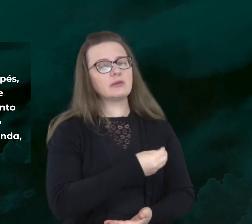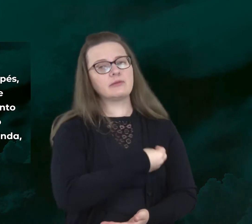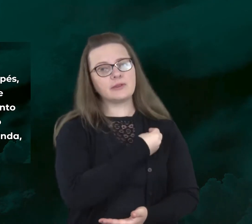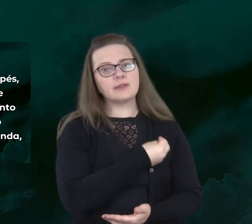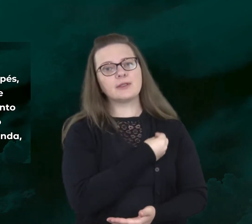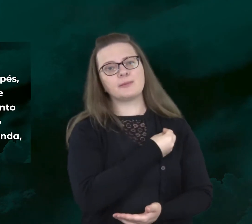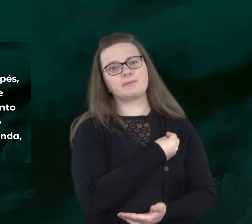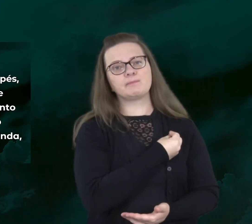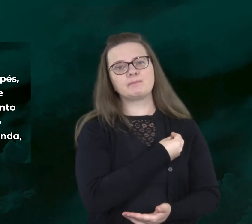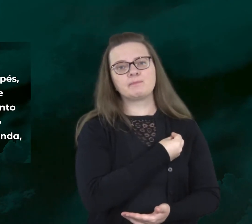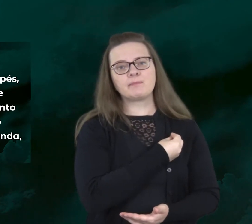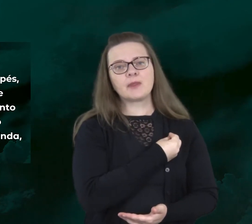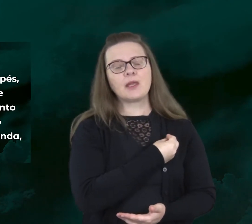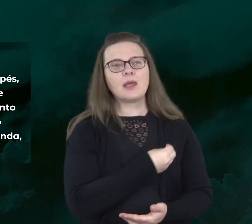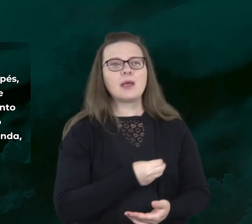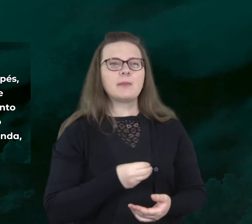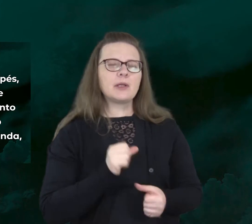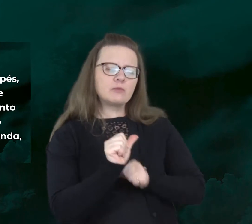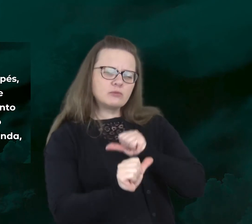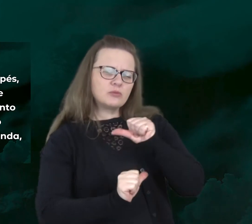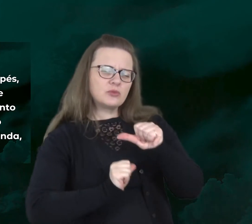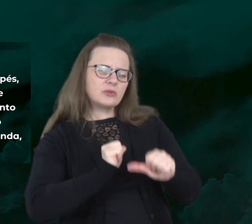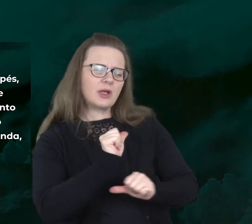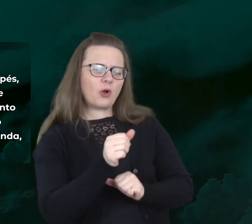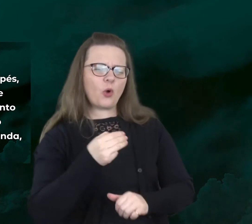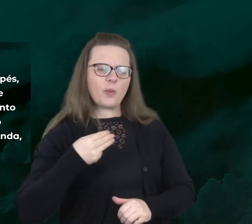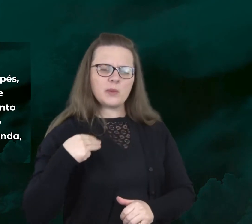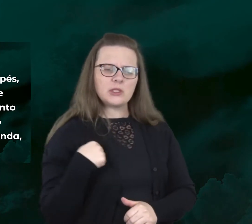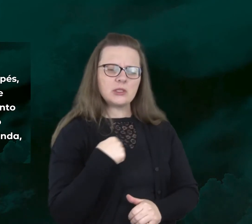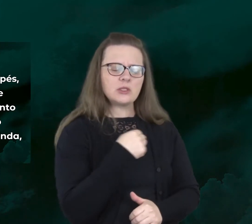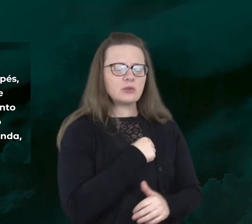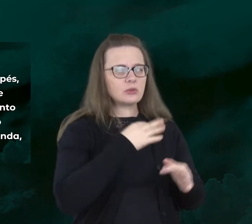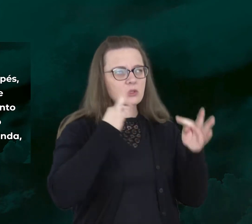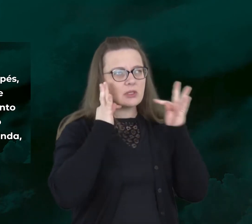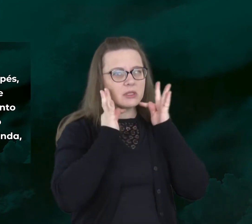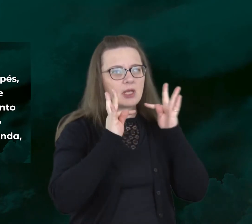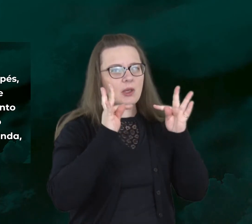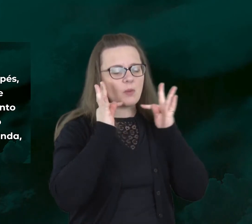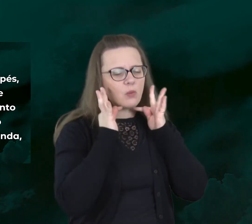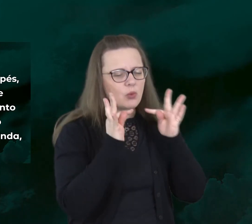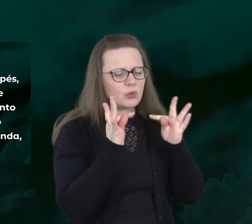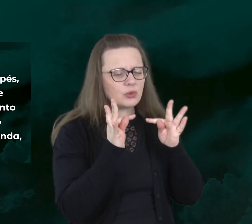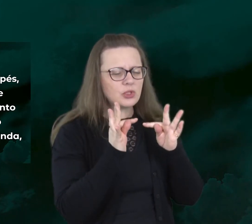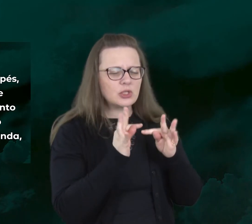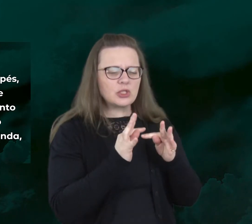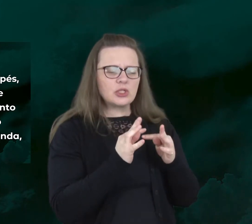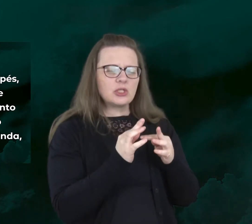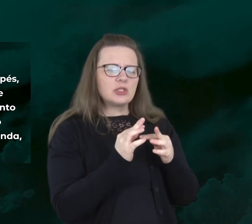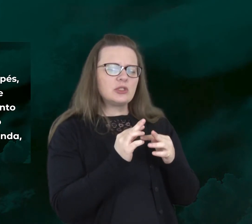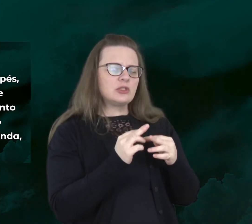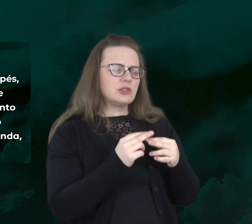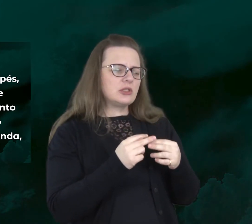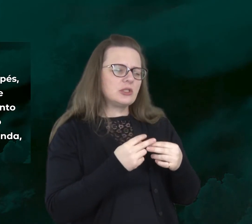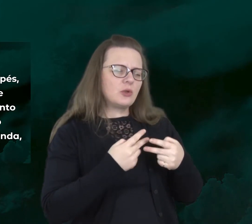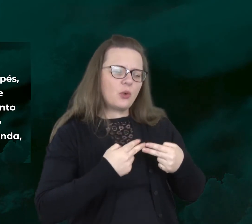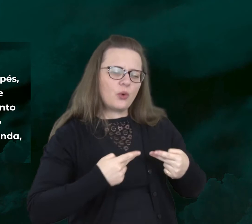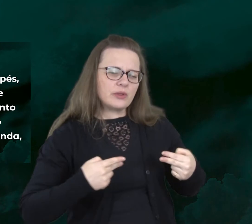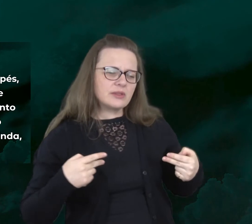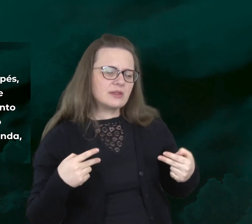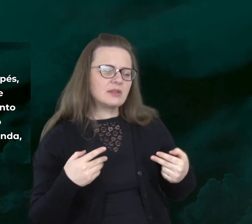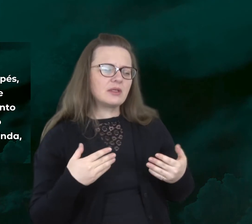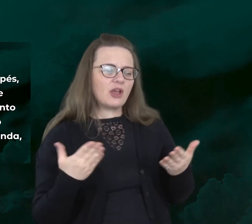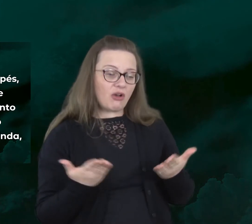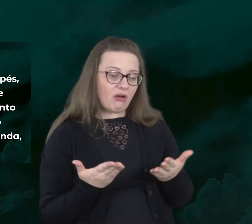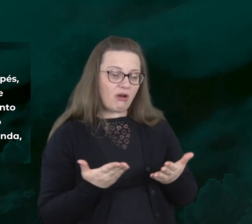para te constituir ministro e testemunha, tanto das coisas em que me viste, como daquelas pelas